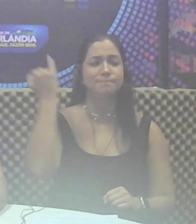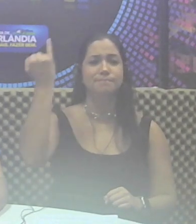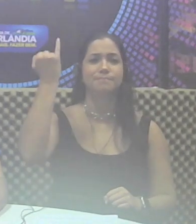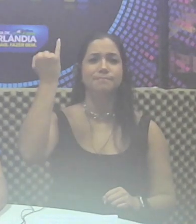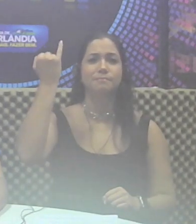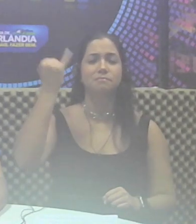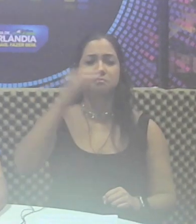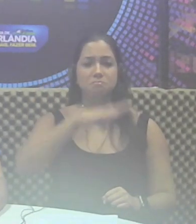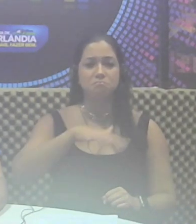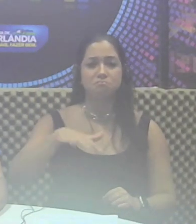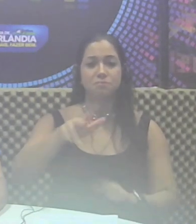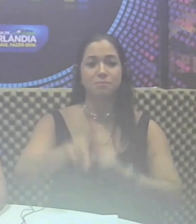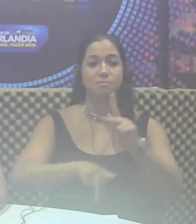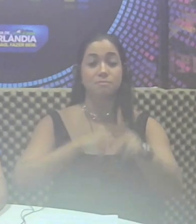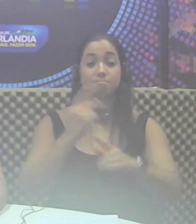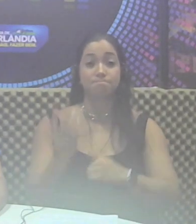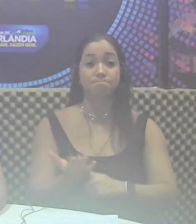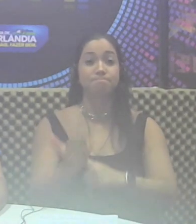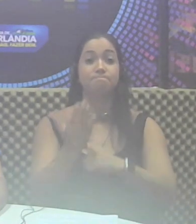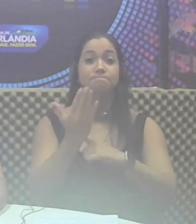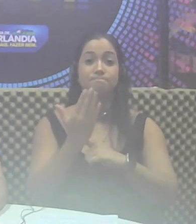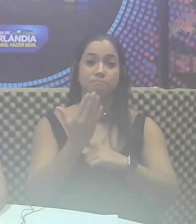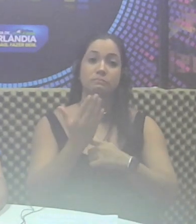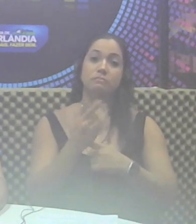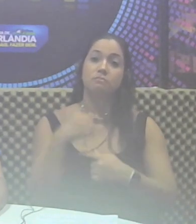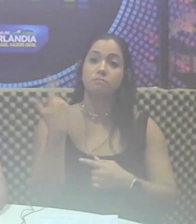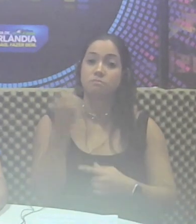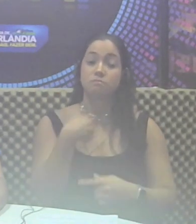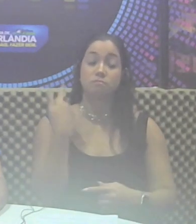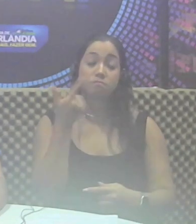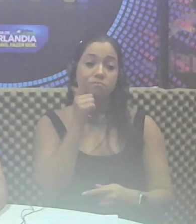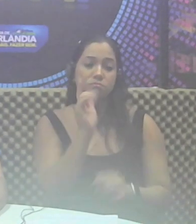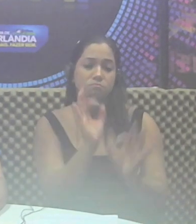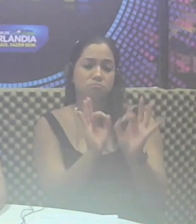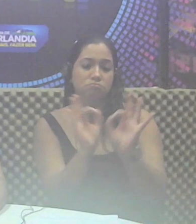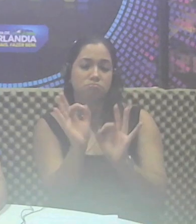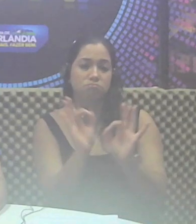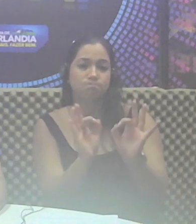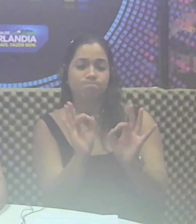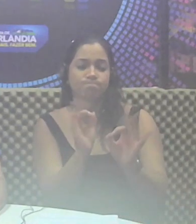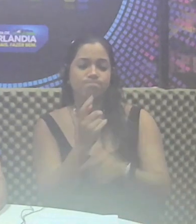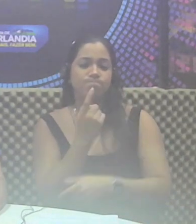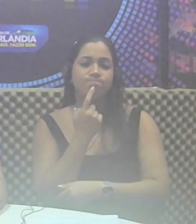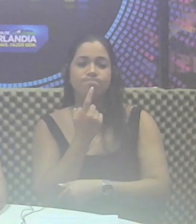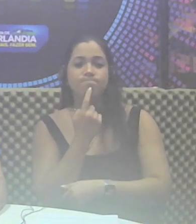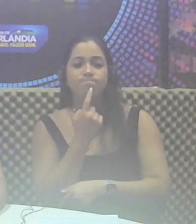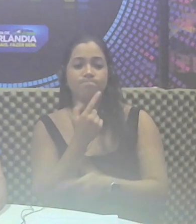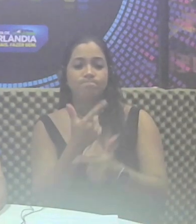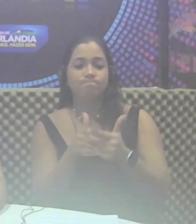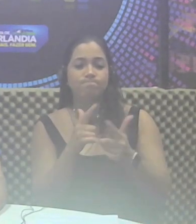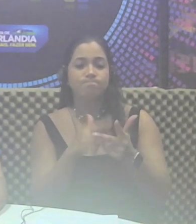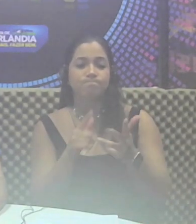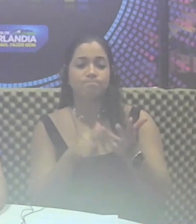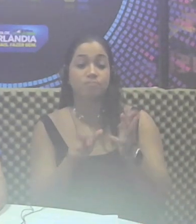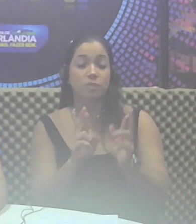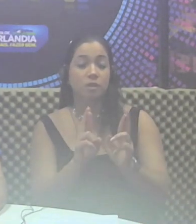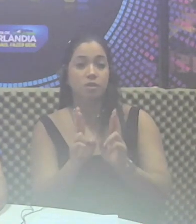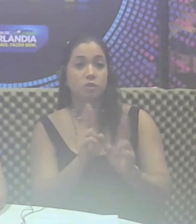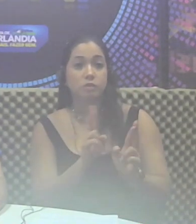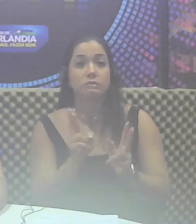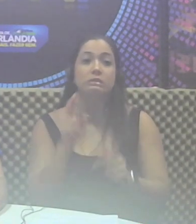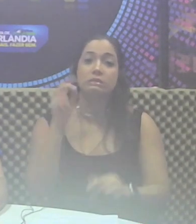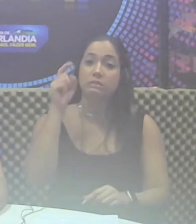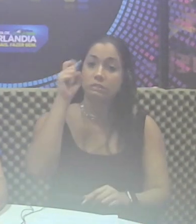a participação da população para que possamos montar um diagnóstico e tentar resolver os problemas,